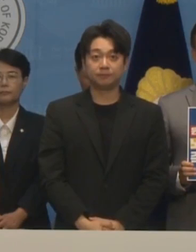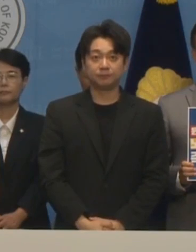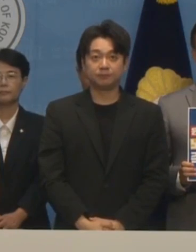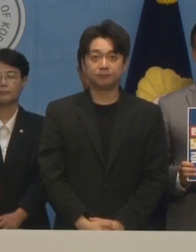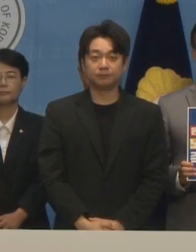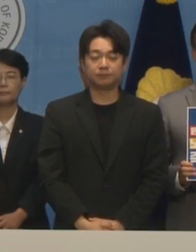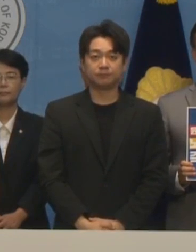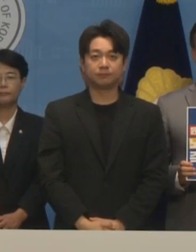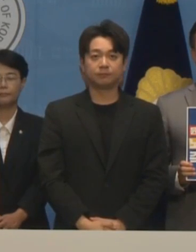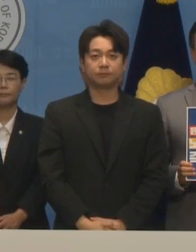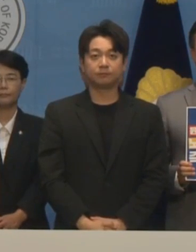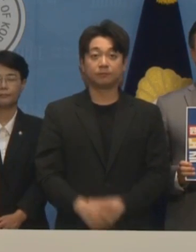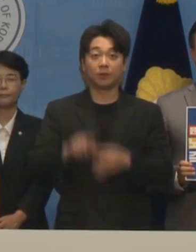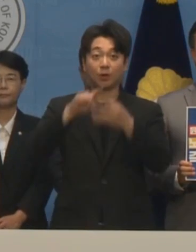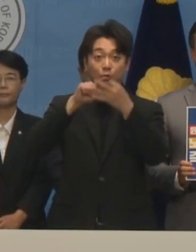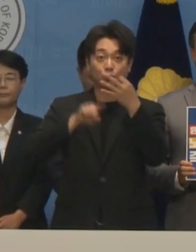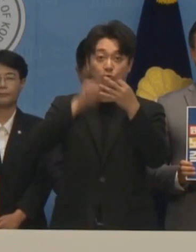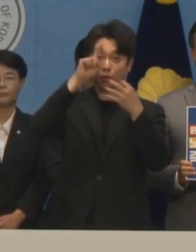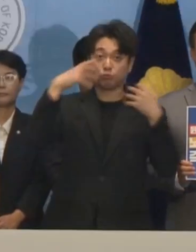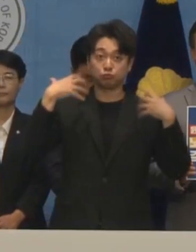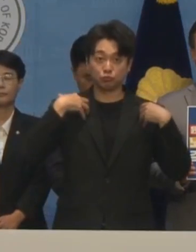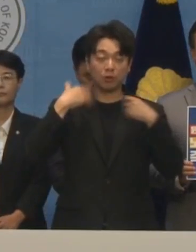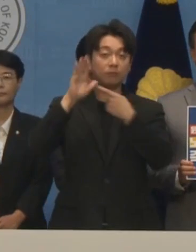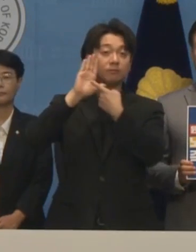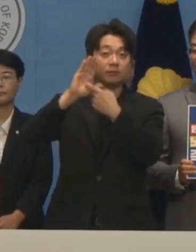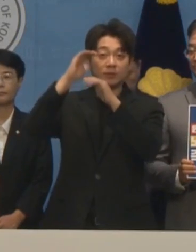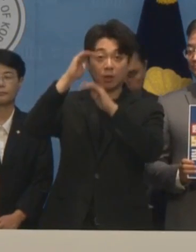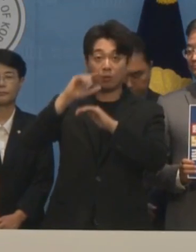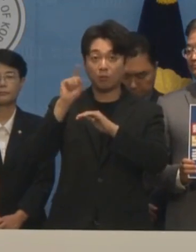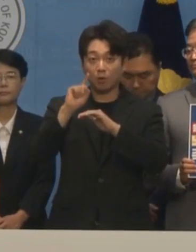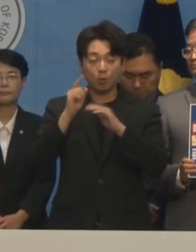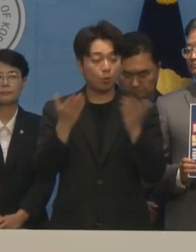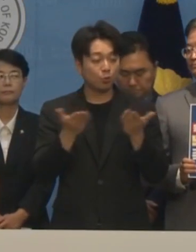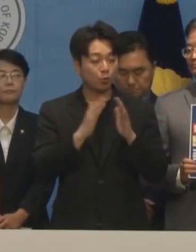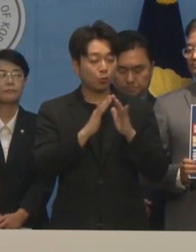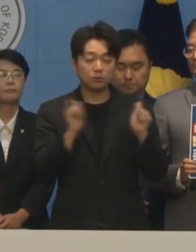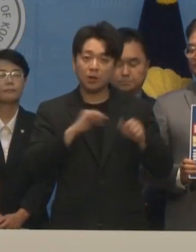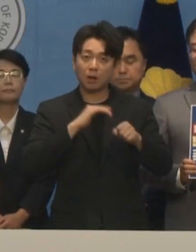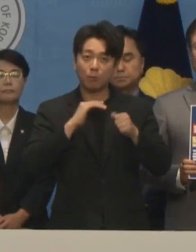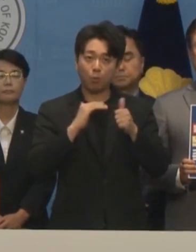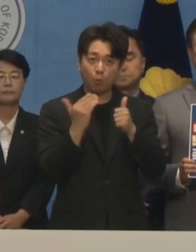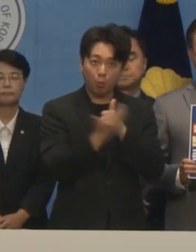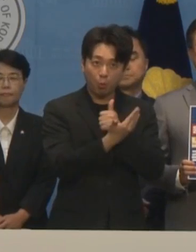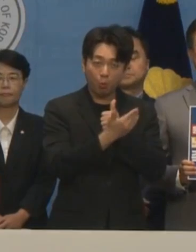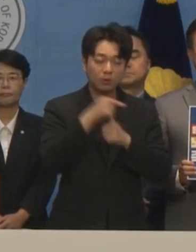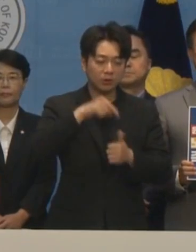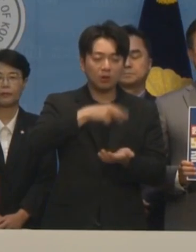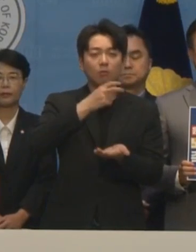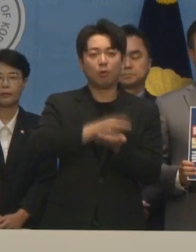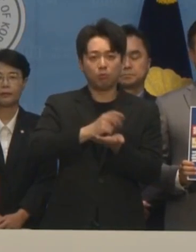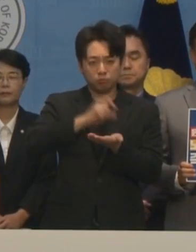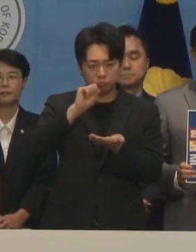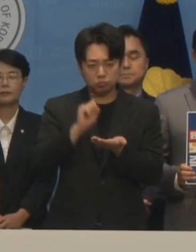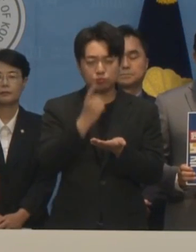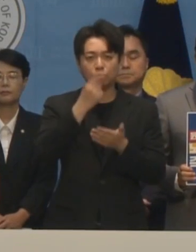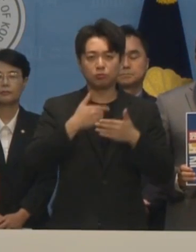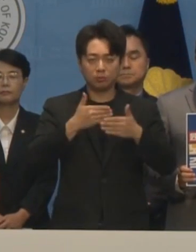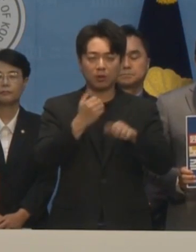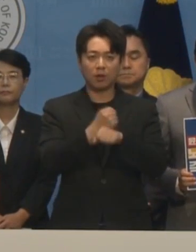바랍니다. 윤석열 정부가 주장하는 노동약자 보호의 시작은 노조법 개정에서부터 시작되어야